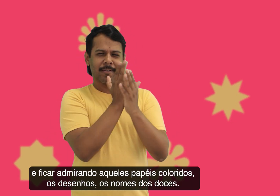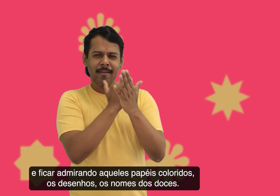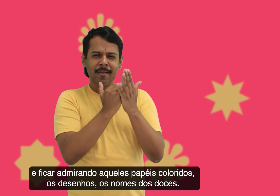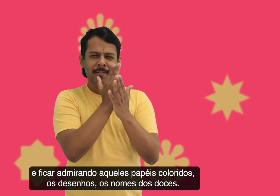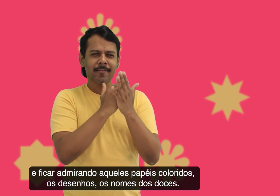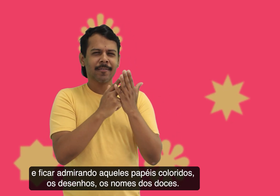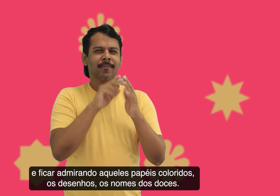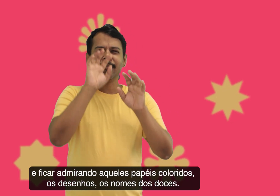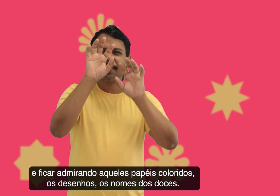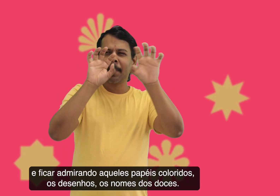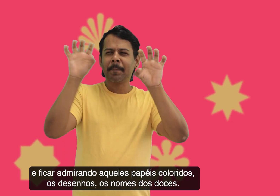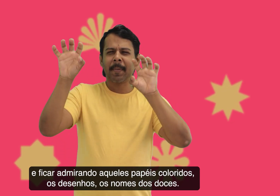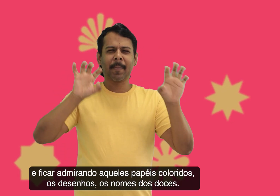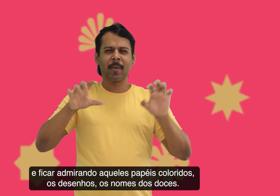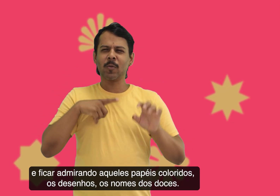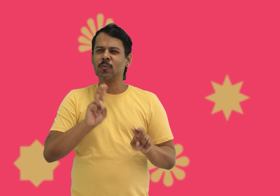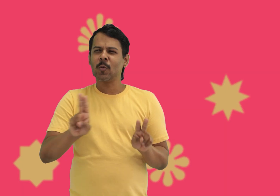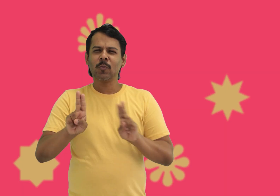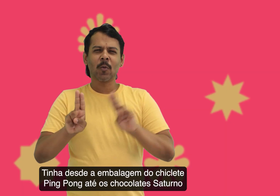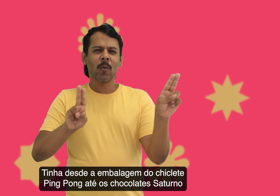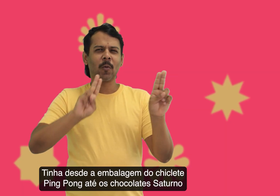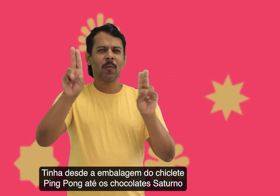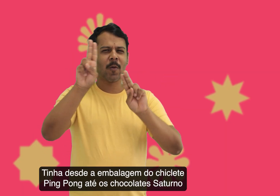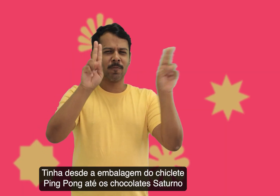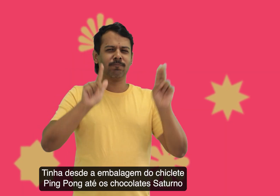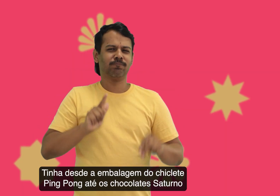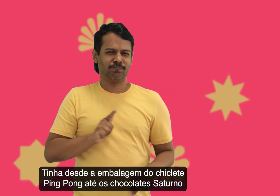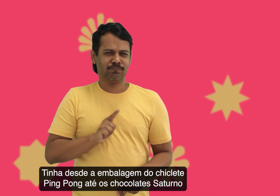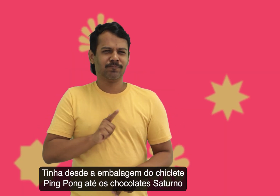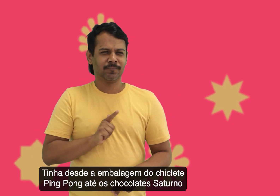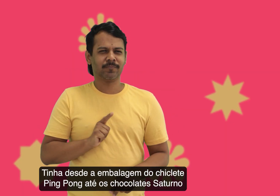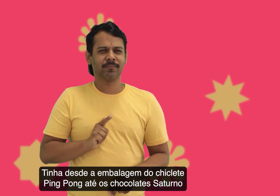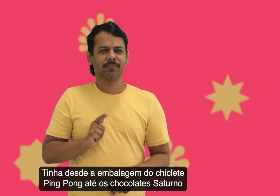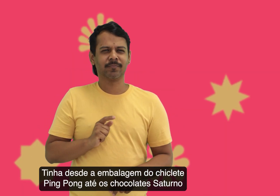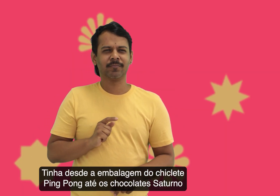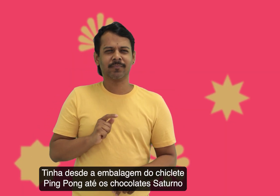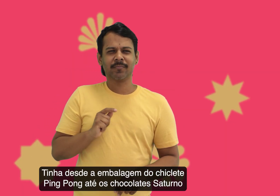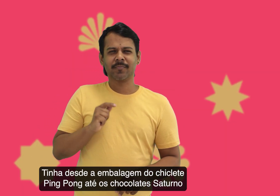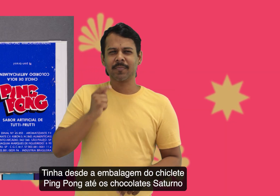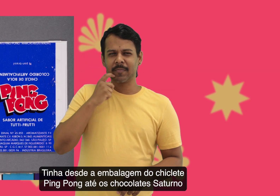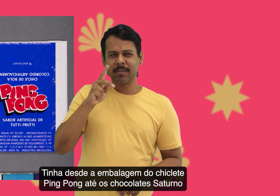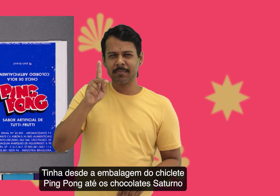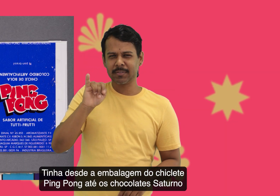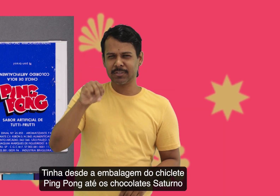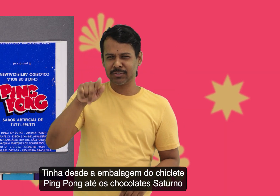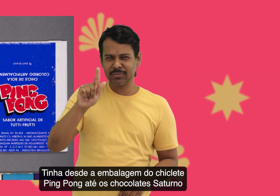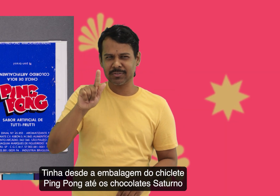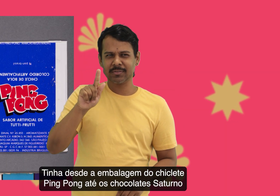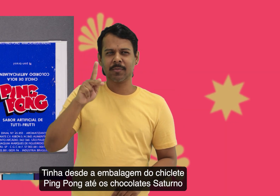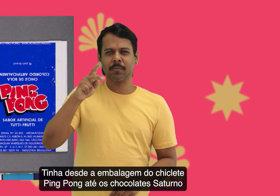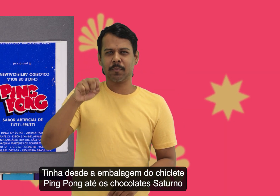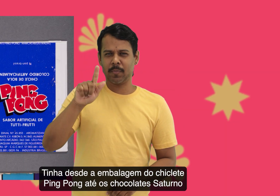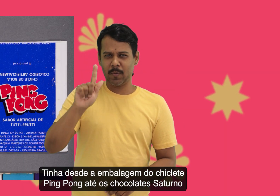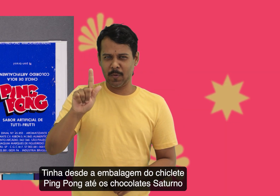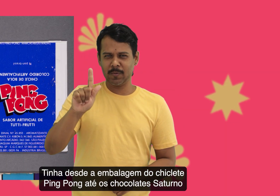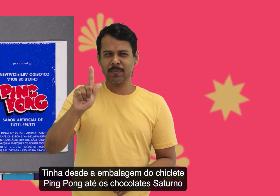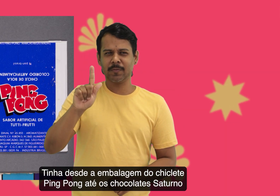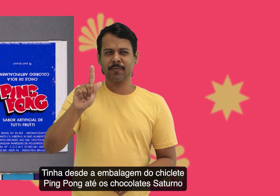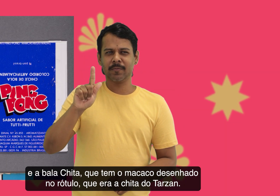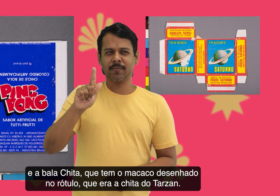os desenhos, os nomes dos doces. Tinha desde a embalagem do chiclete Ping Pong até os chocolates Saturno e